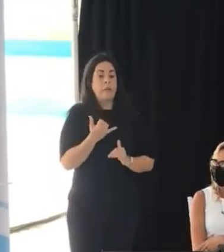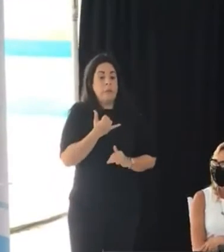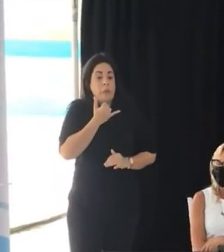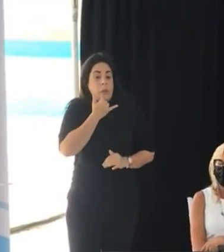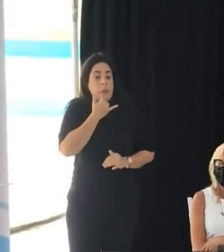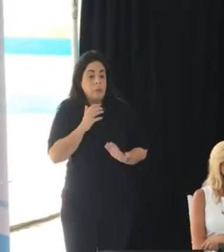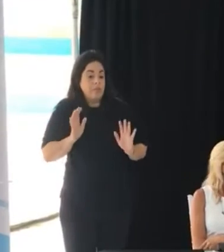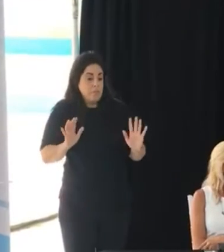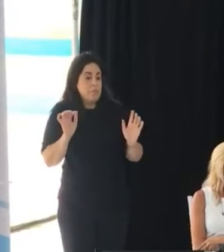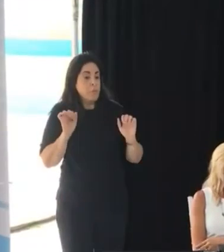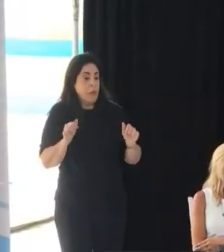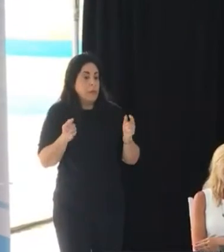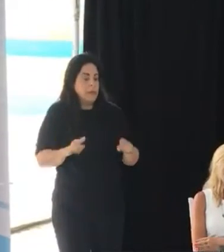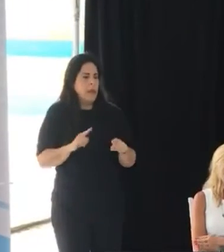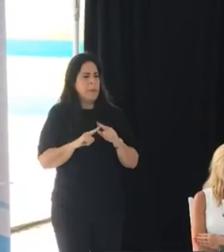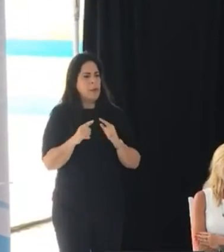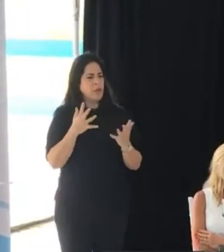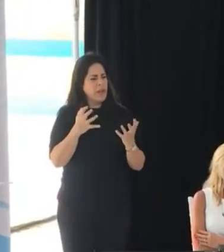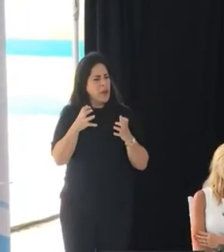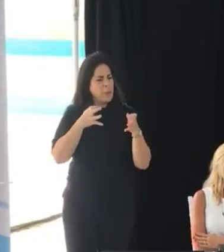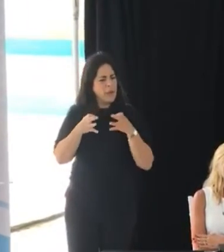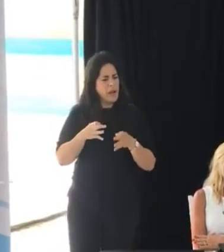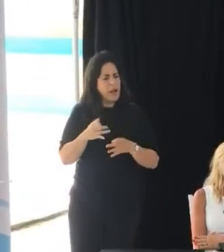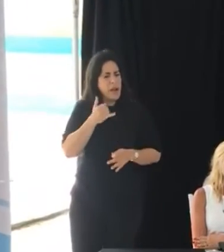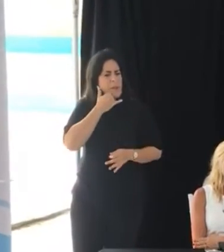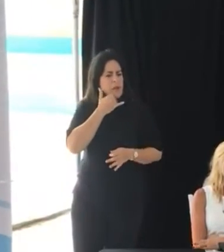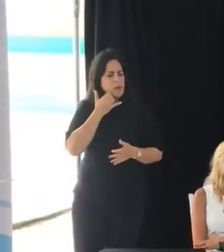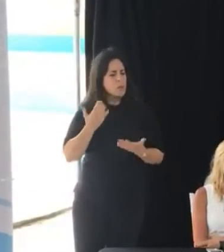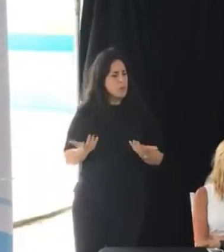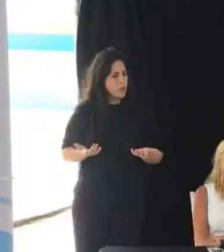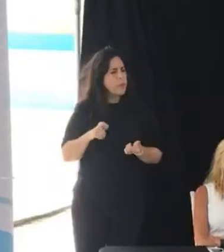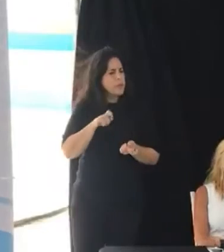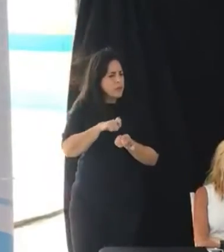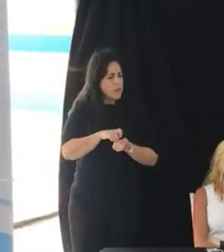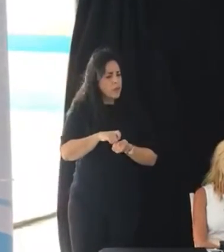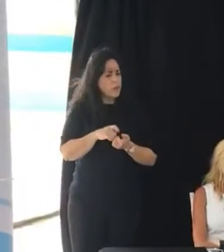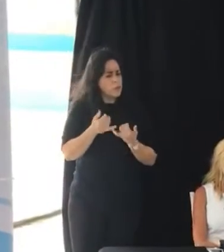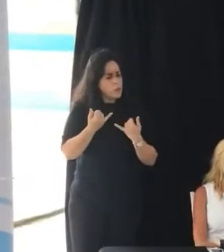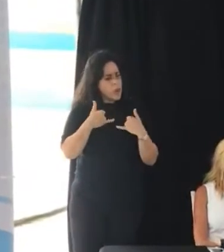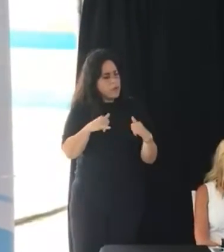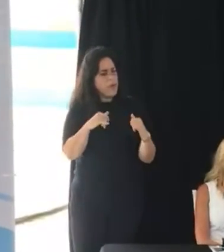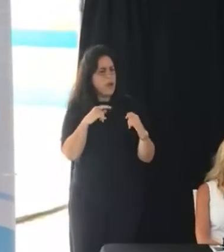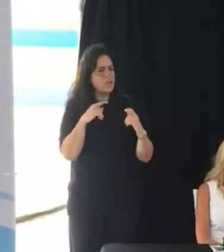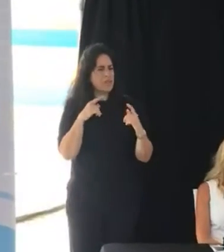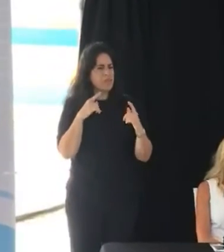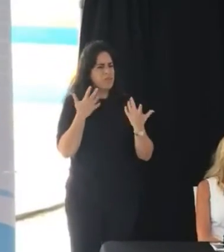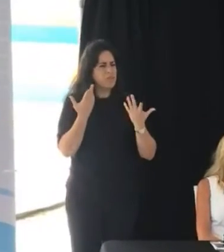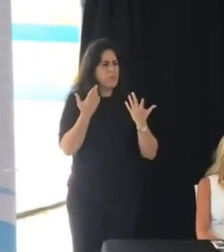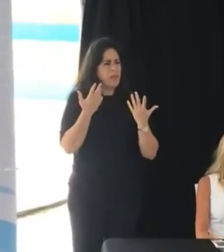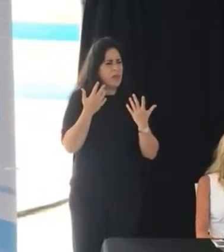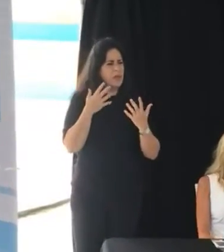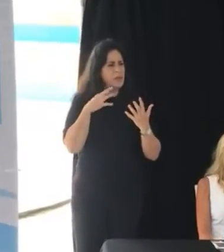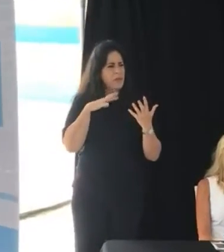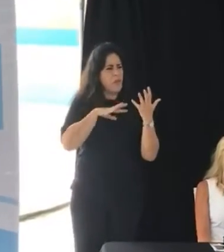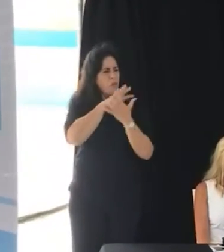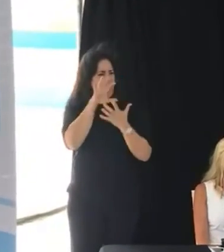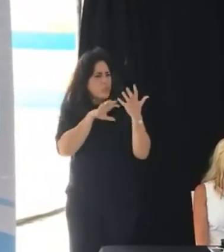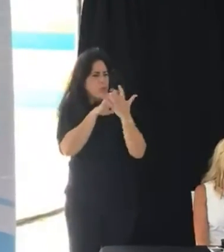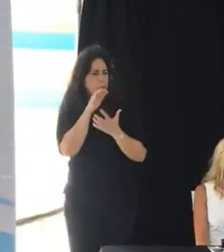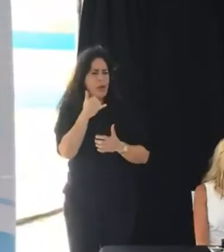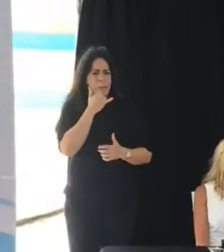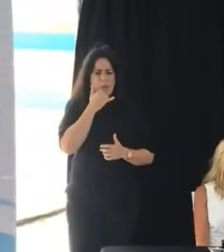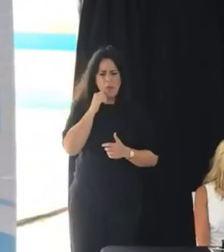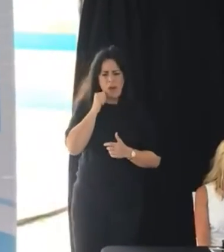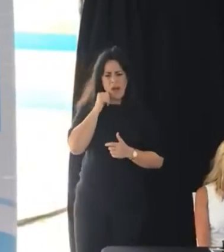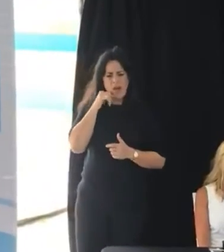errores, pero quisiera que explicara qué realmente fue lo que ocurrió, porque todavía hay como confusión, qué fue lo que pasó ayer con este asunto